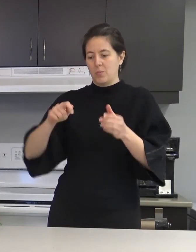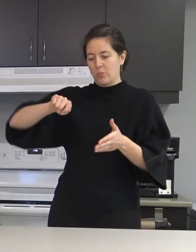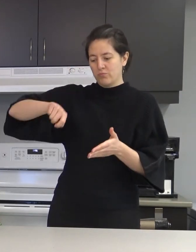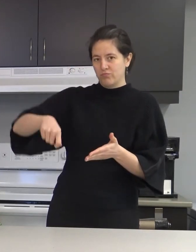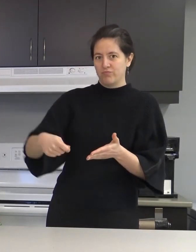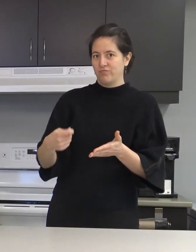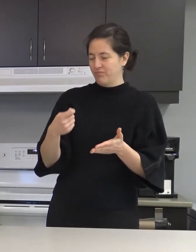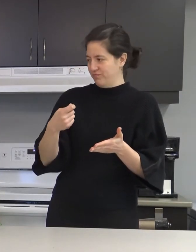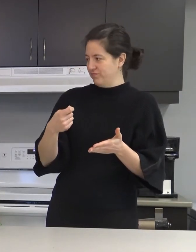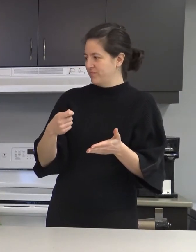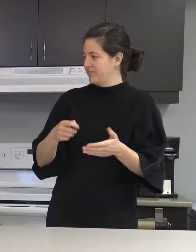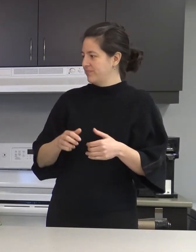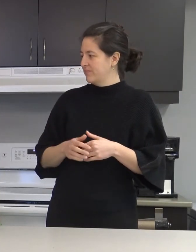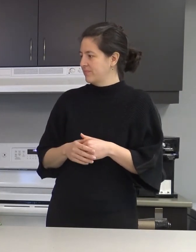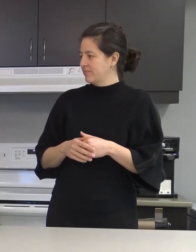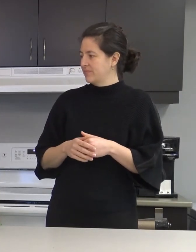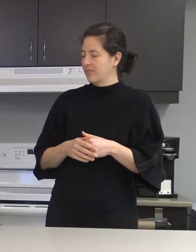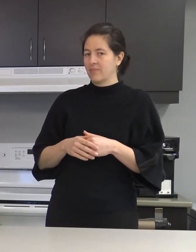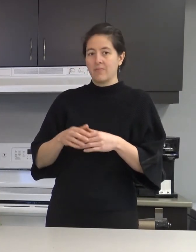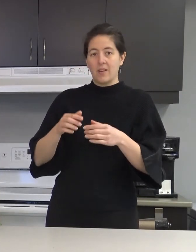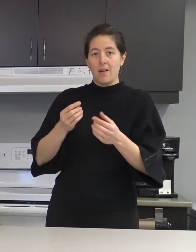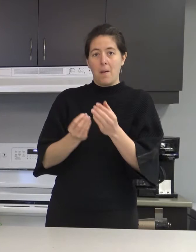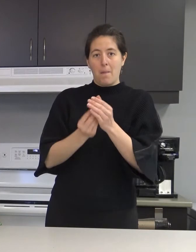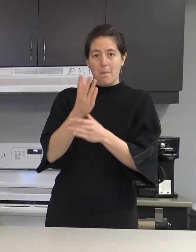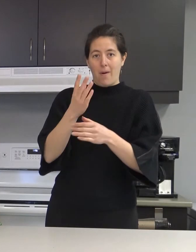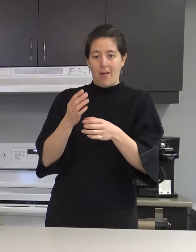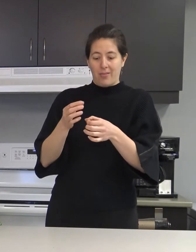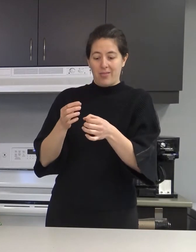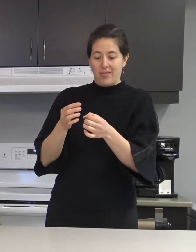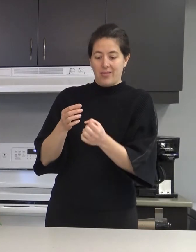ici. Puis, je vais aller autour